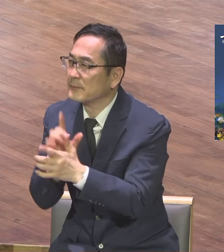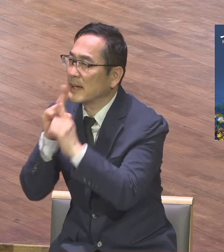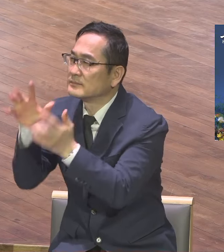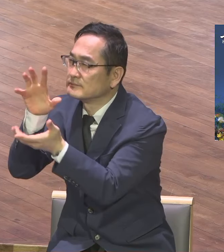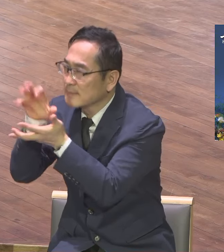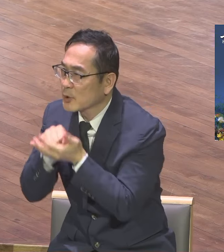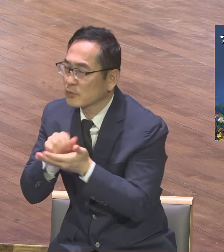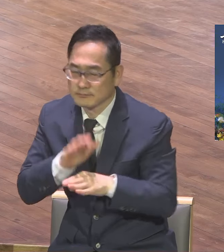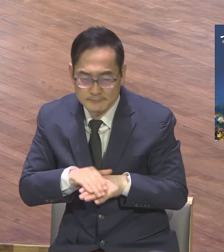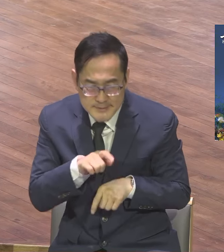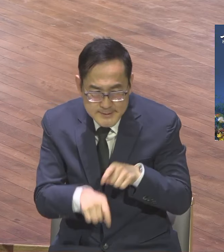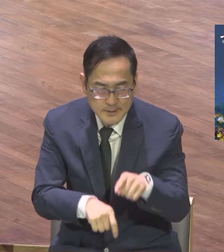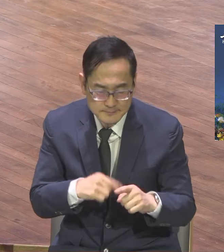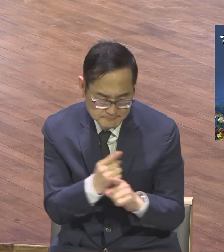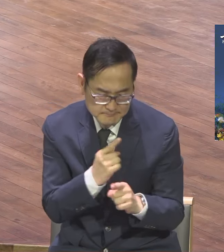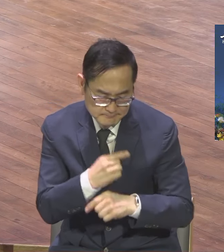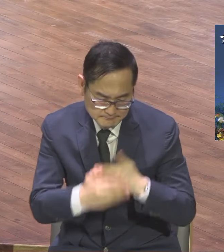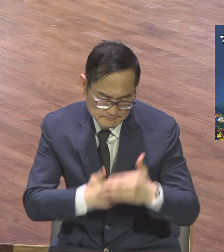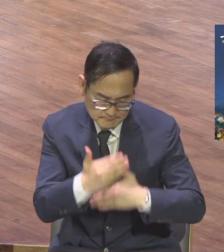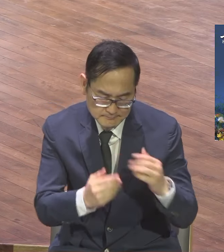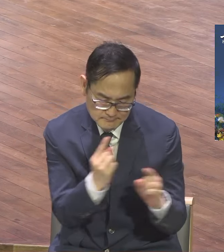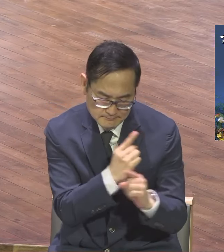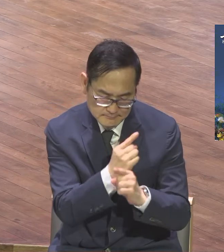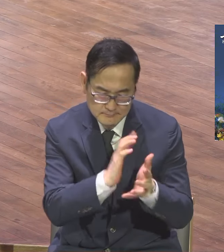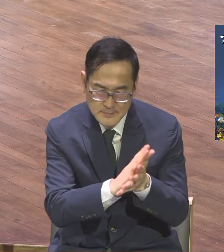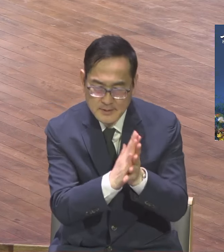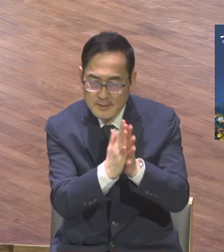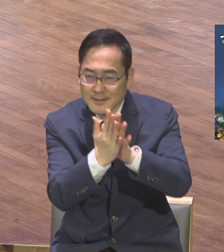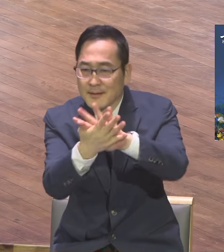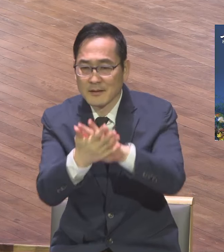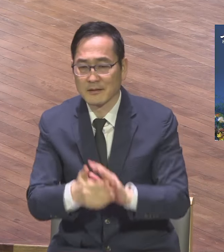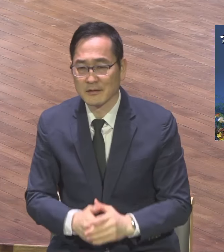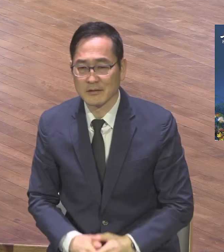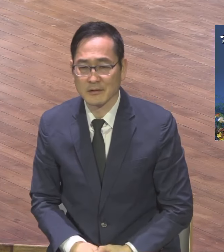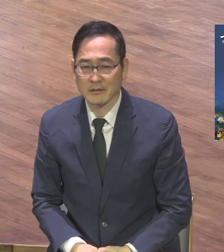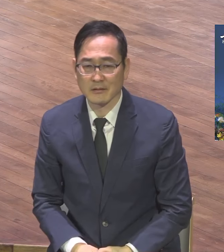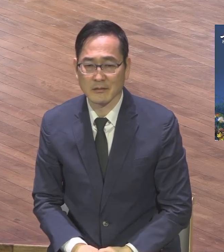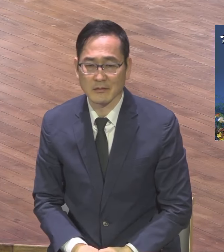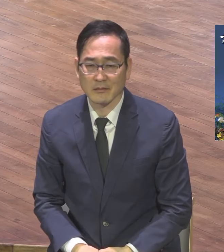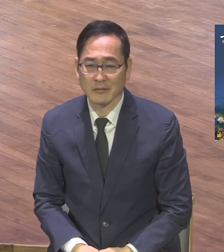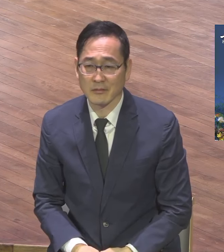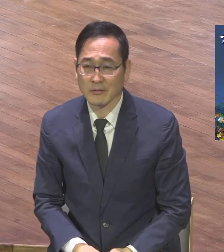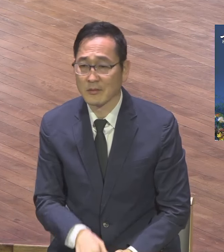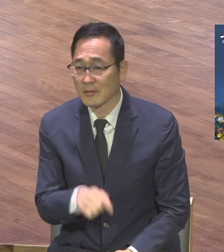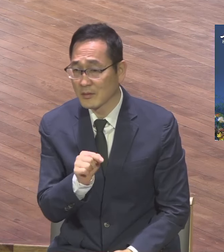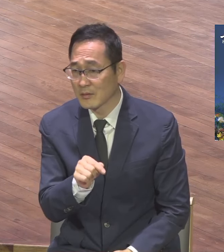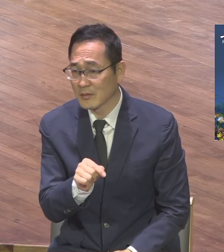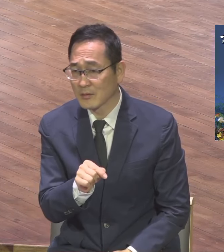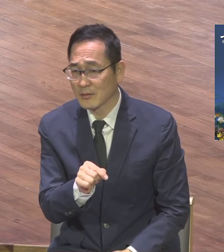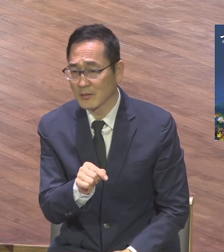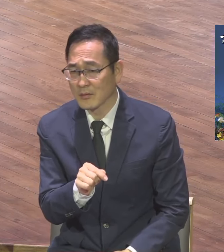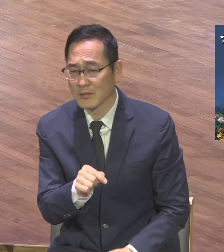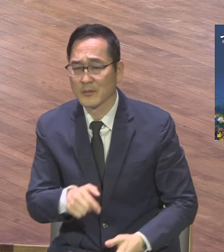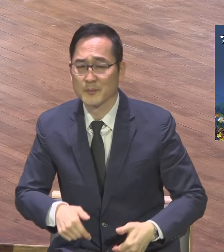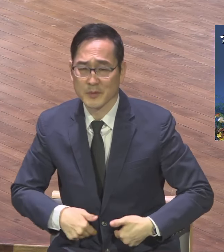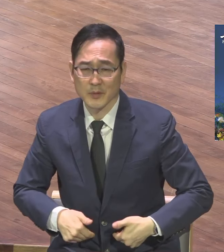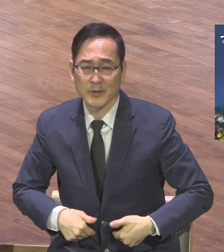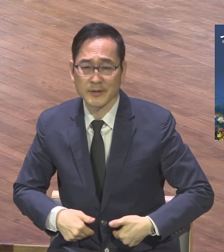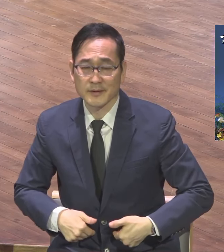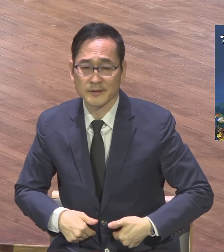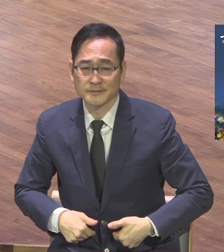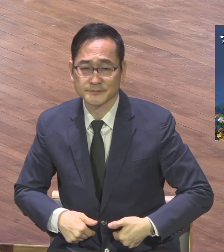기도한 것밖에 없어요. 뭐 사업하면서 다 하는데 내 잠재 속에는